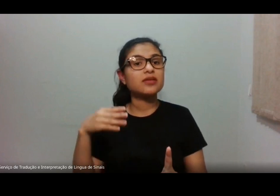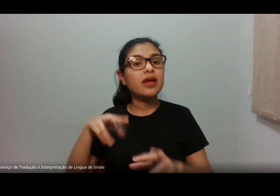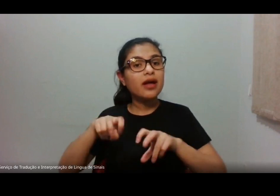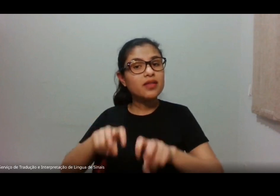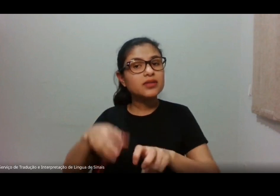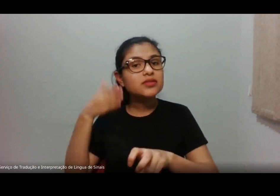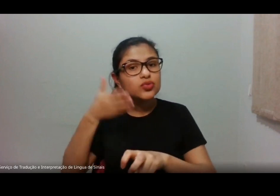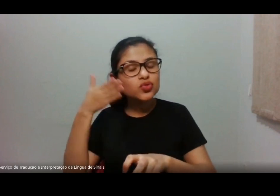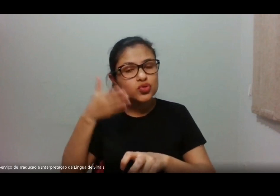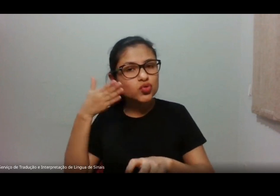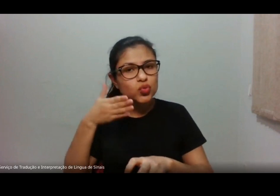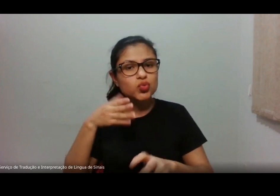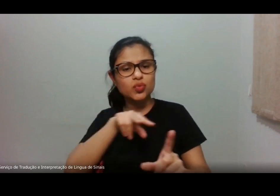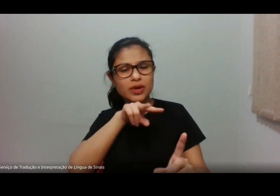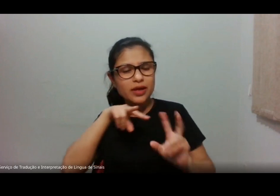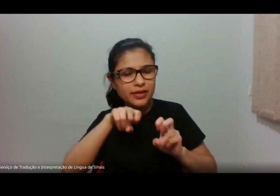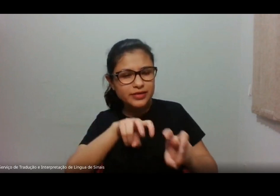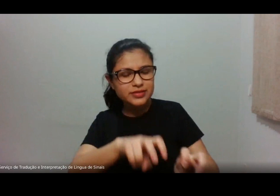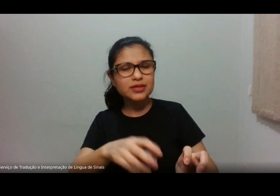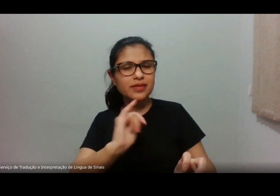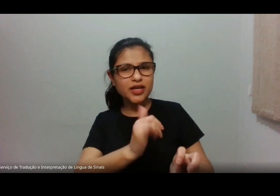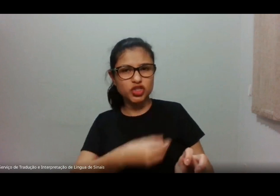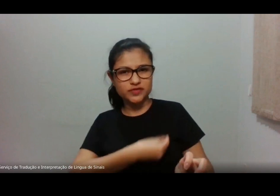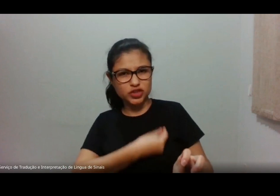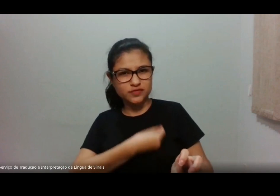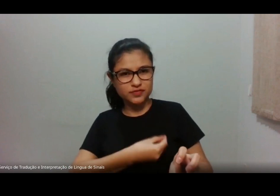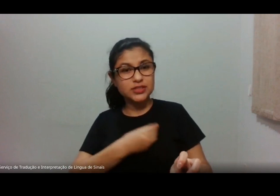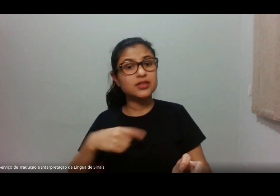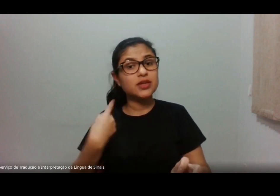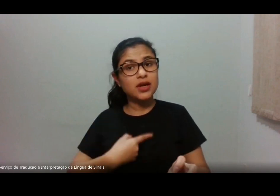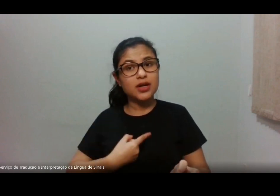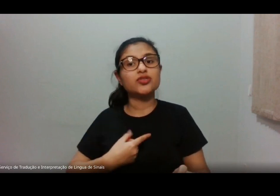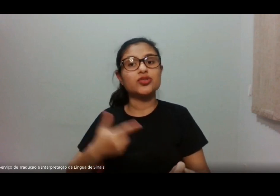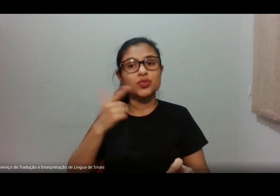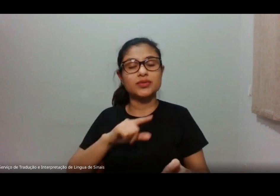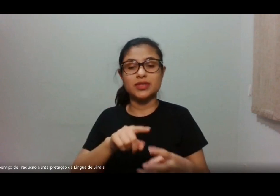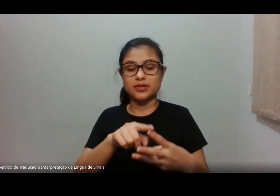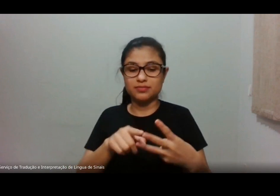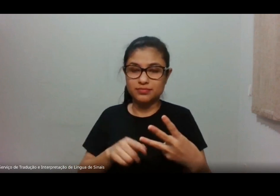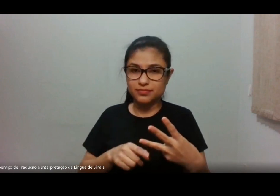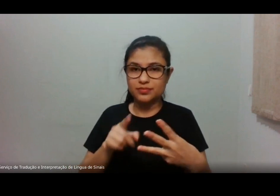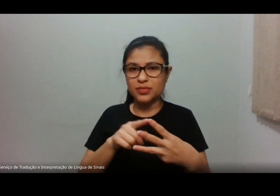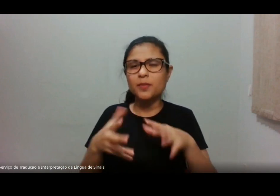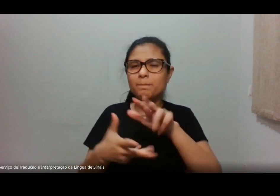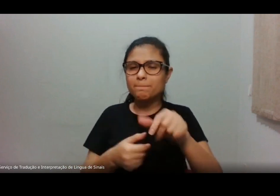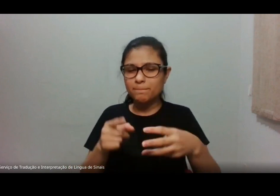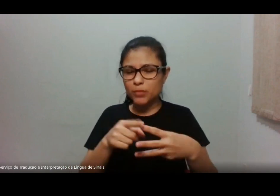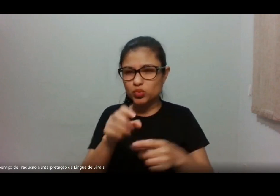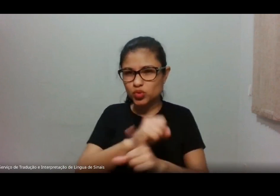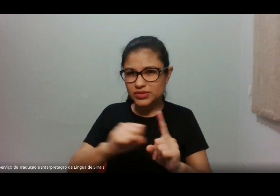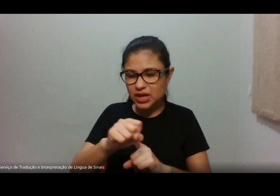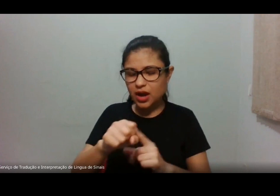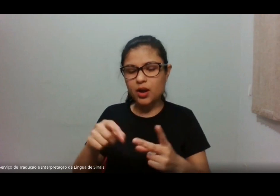do discurso aplicada às narrativas de vida faz com que nos embrenhemos em três mundos. O mundo